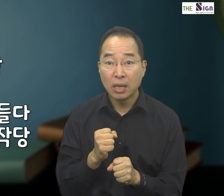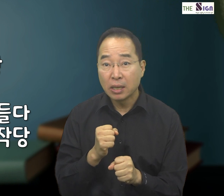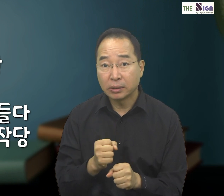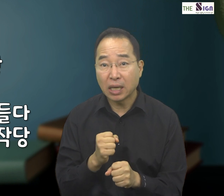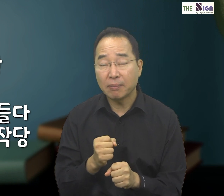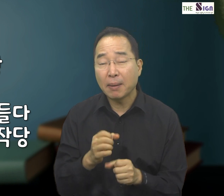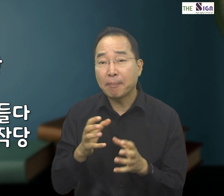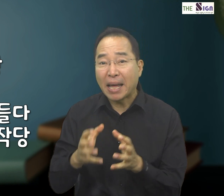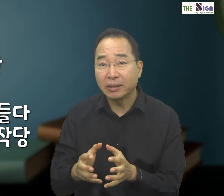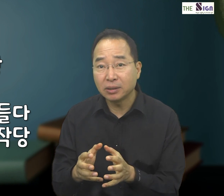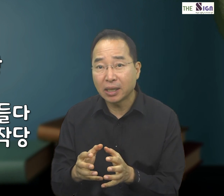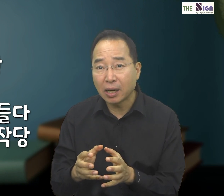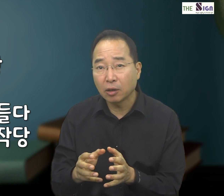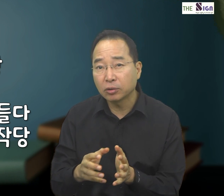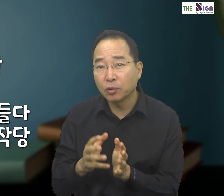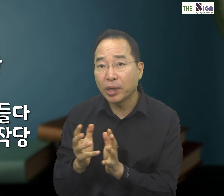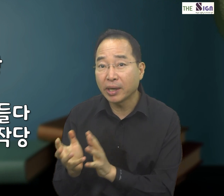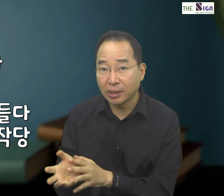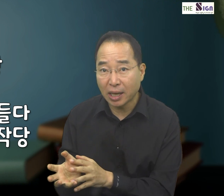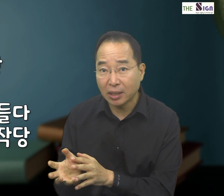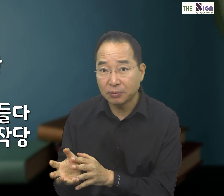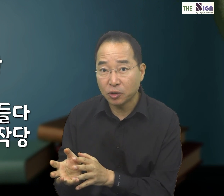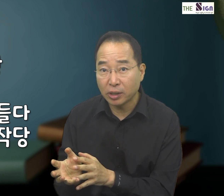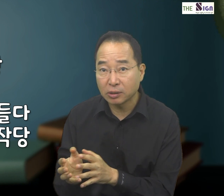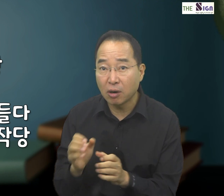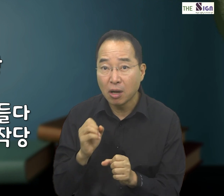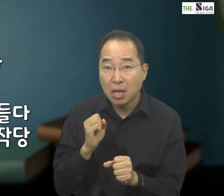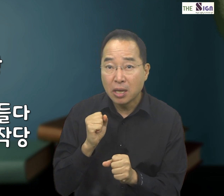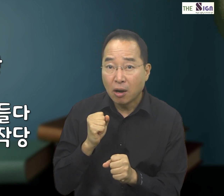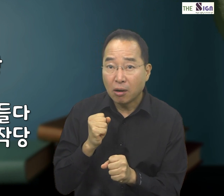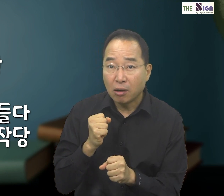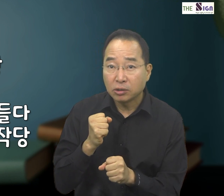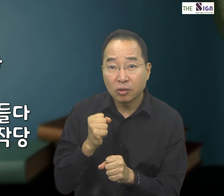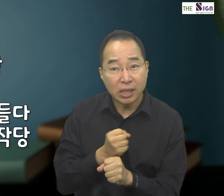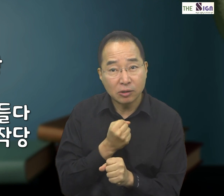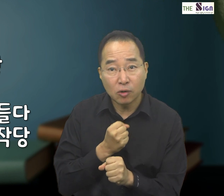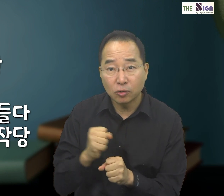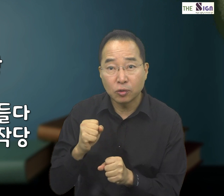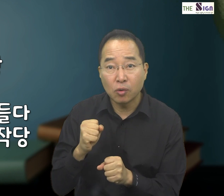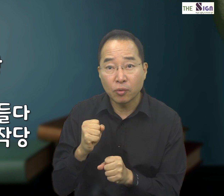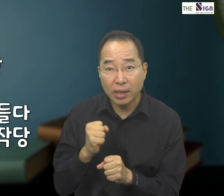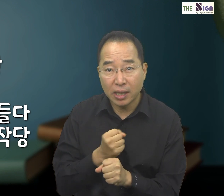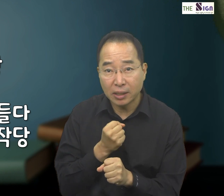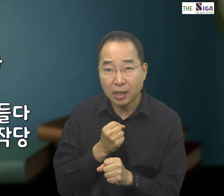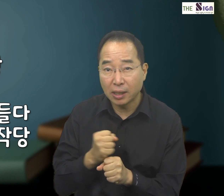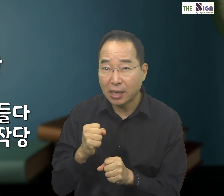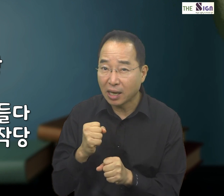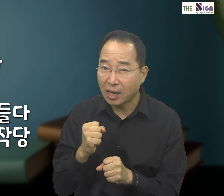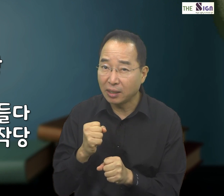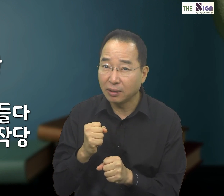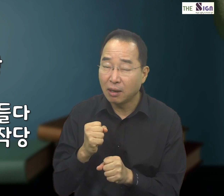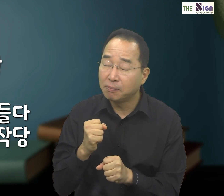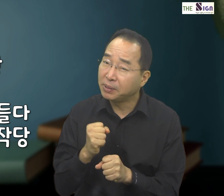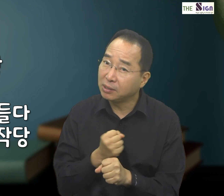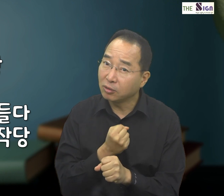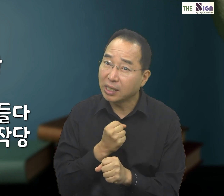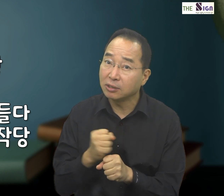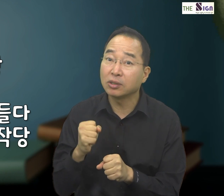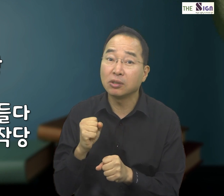그 다음에 만든다라는 게 어떤 계획한다라는 의미로 해서 정상적으로 계획하는 게 아니라 약간 비정상적인